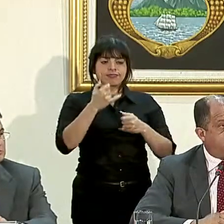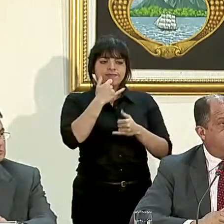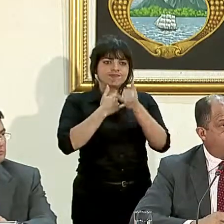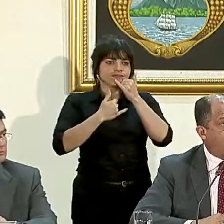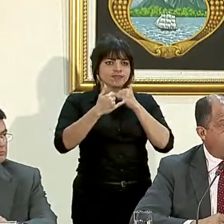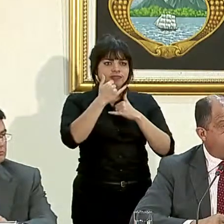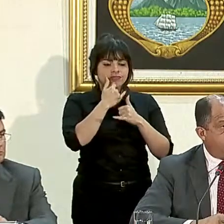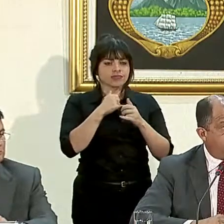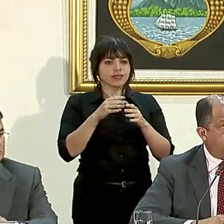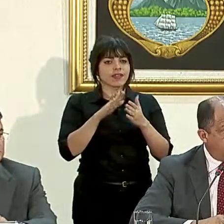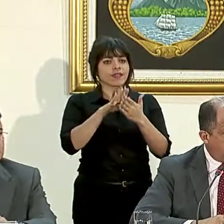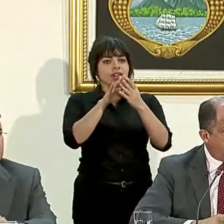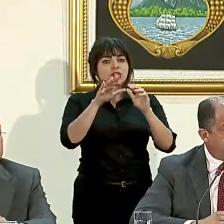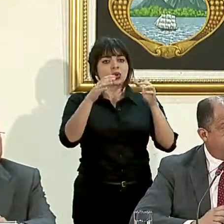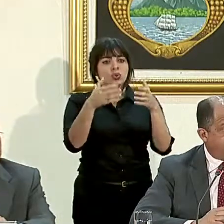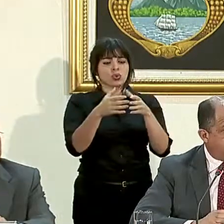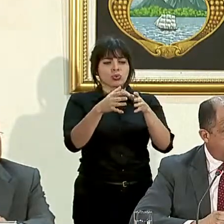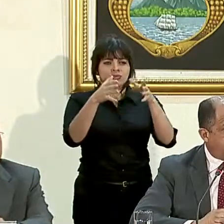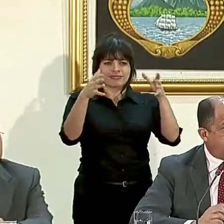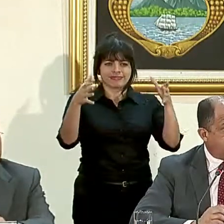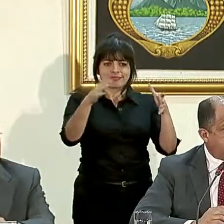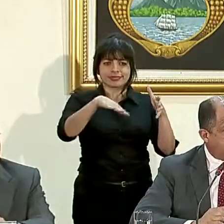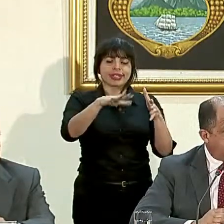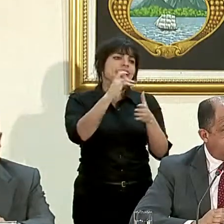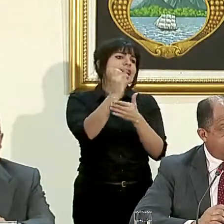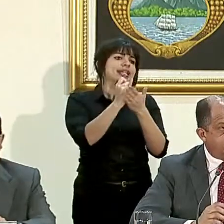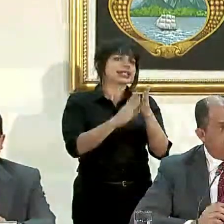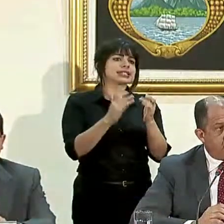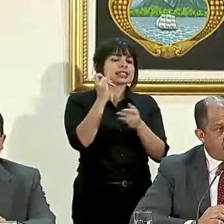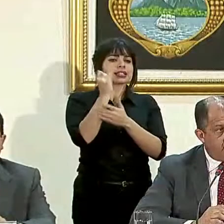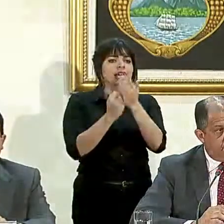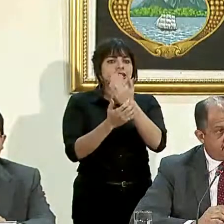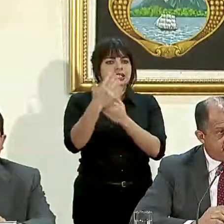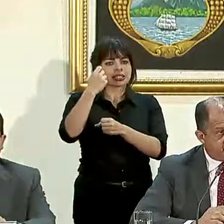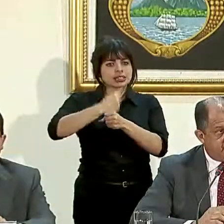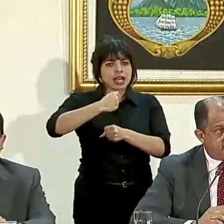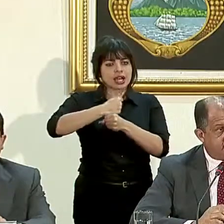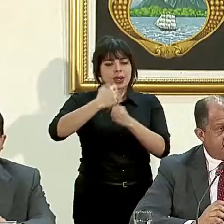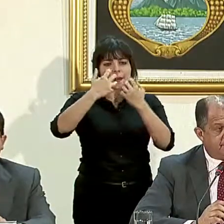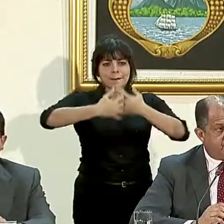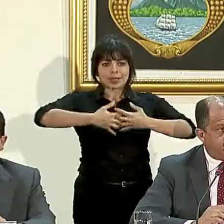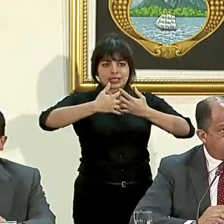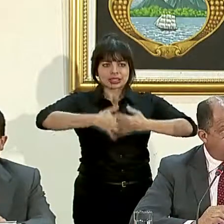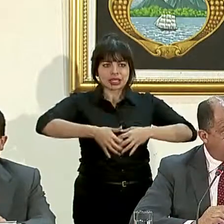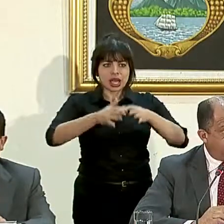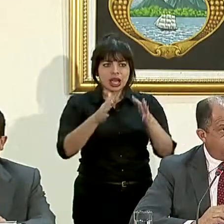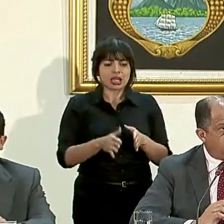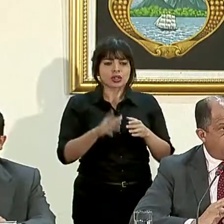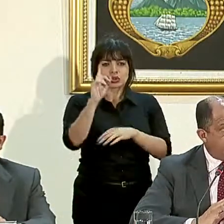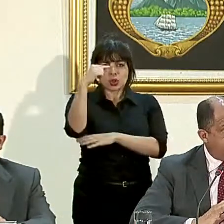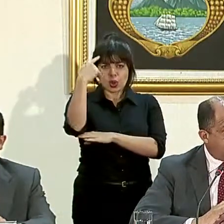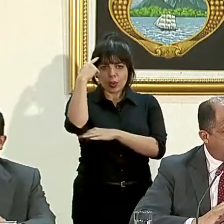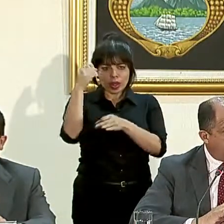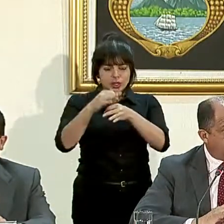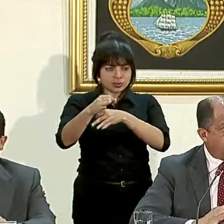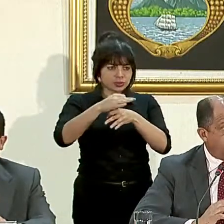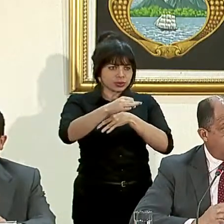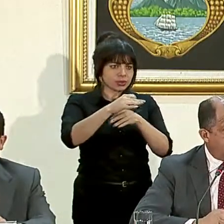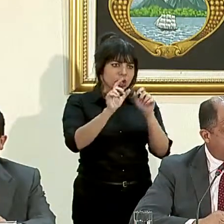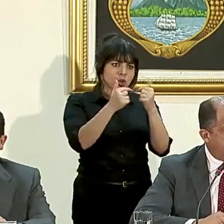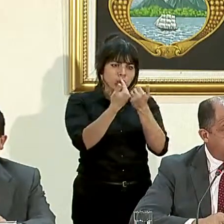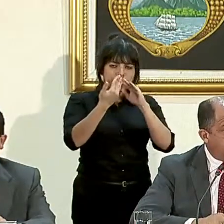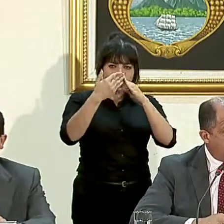fallado frente a un colectivo muy amplio de artistas, artesanas, empresarias y empresarios, gobiernos locales,